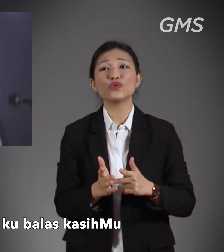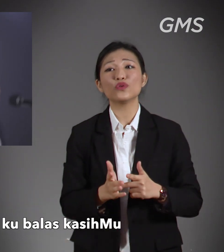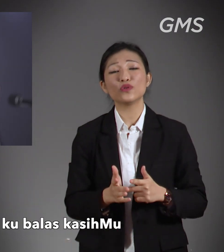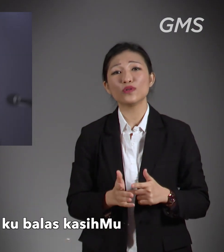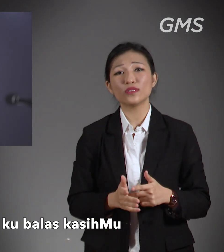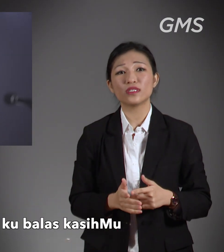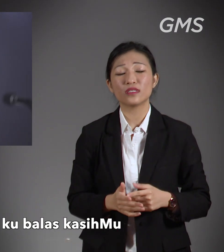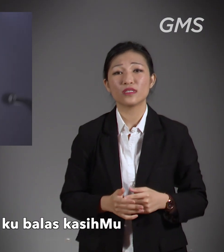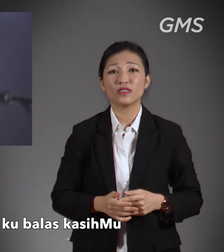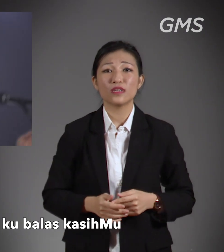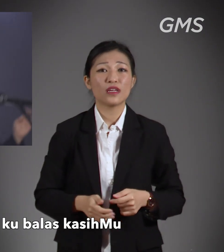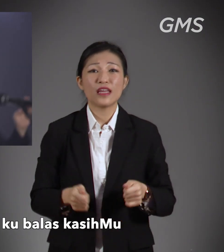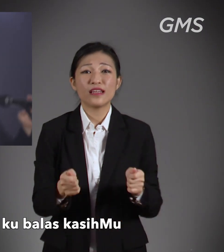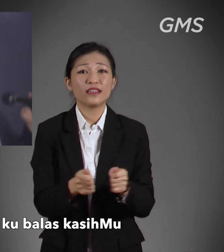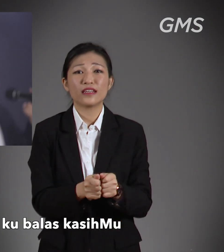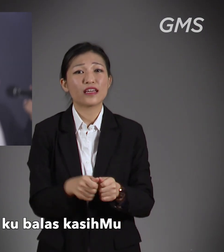Yesus.